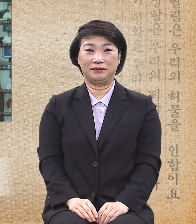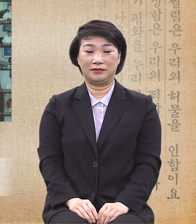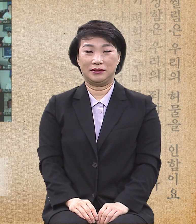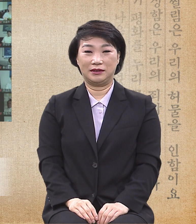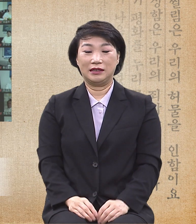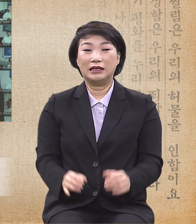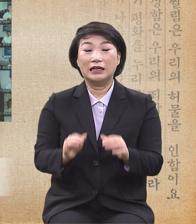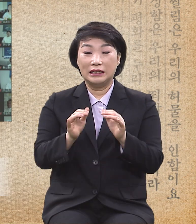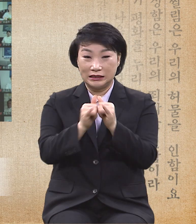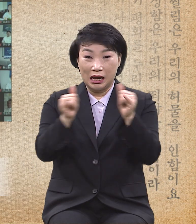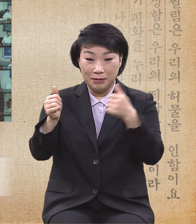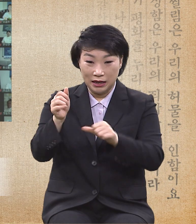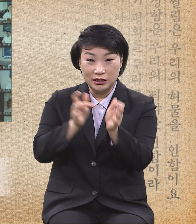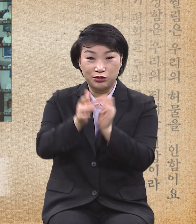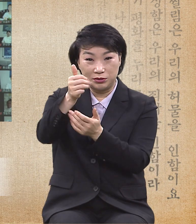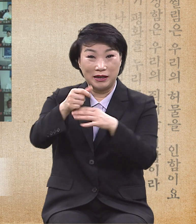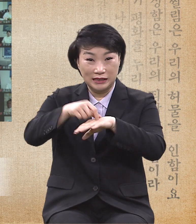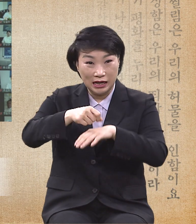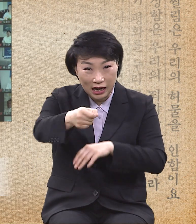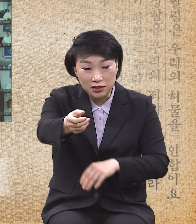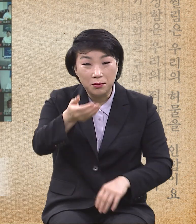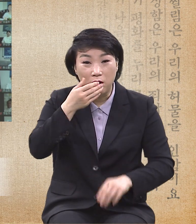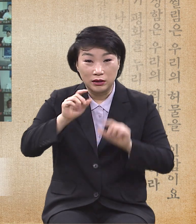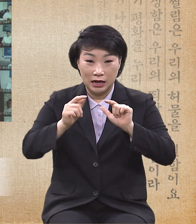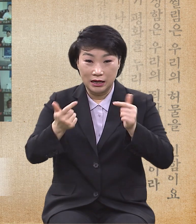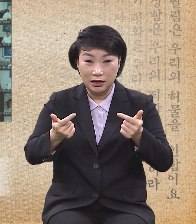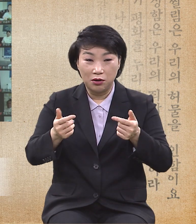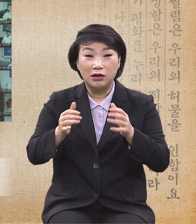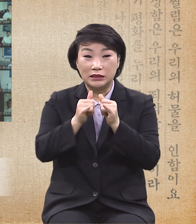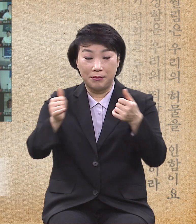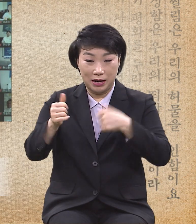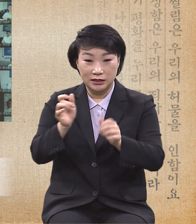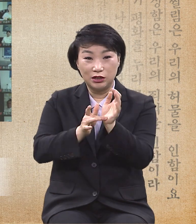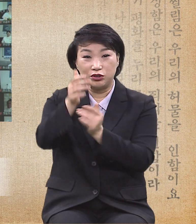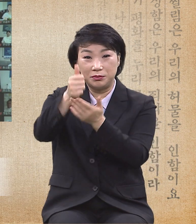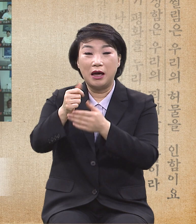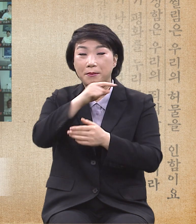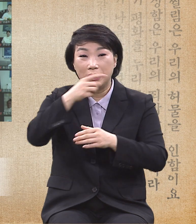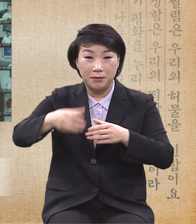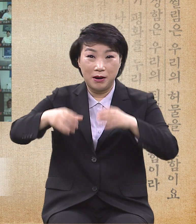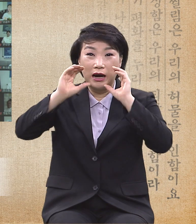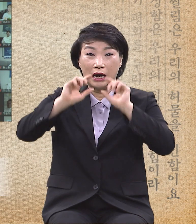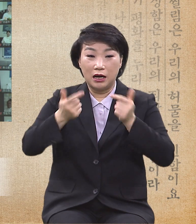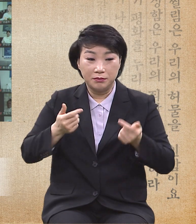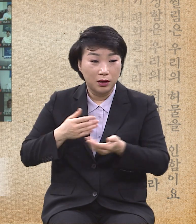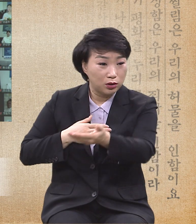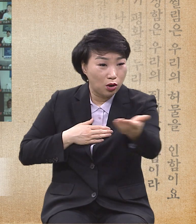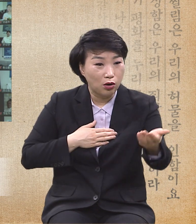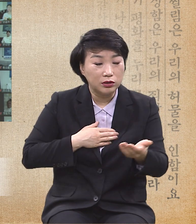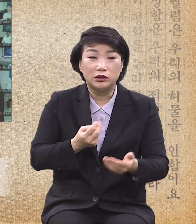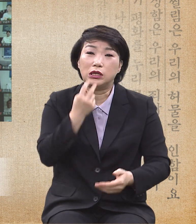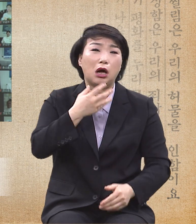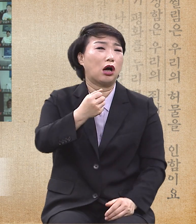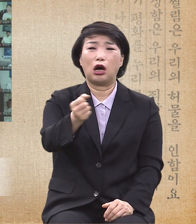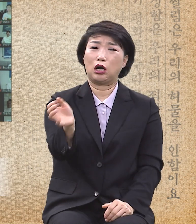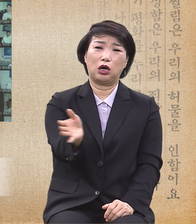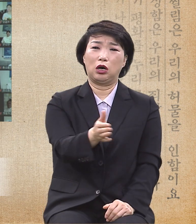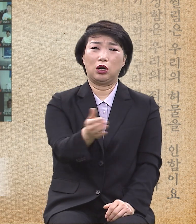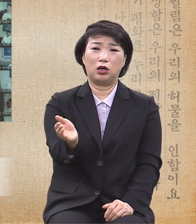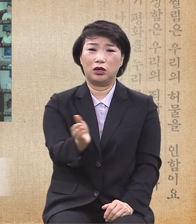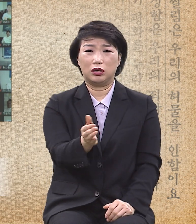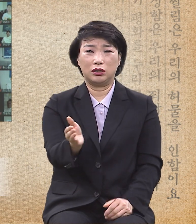이르노니 인자의 살을 먹지 아니하고 인자의 피를 마시지 아니하면 너희